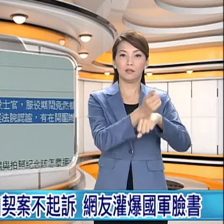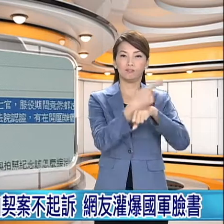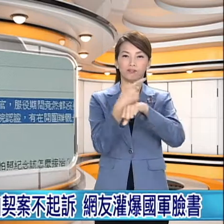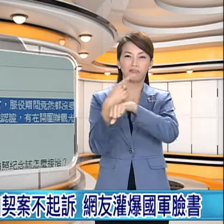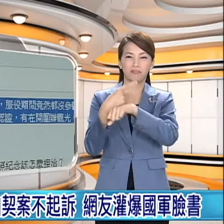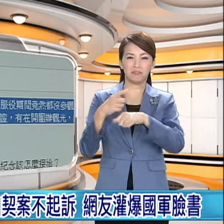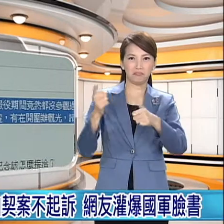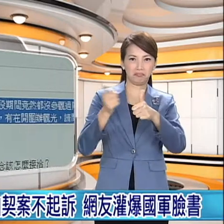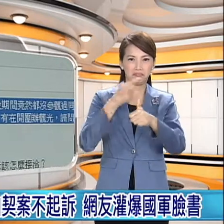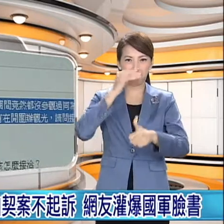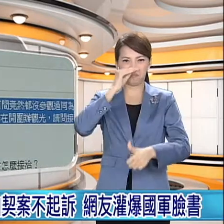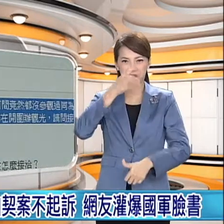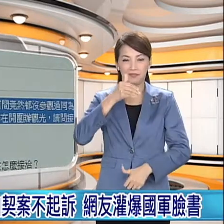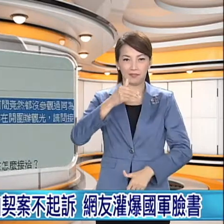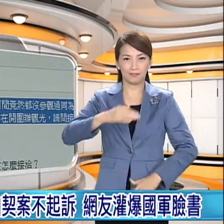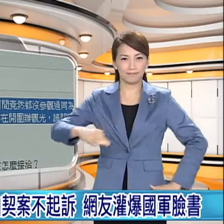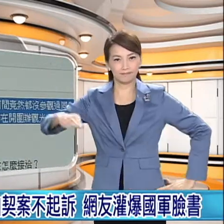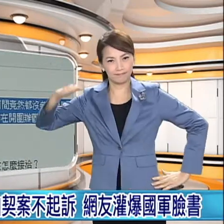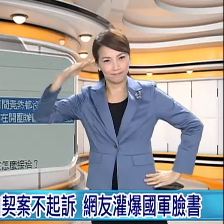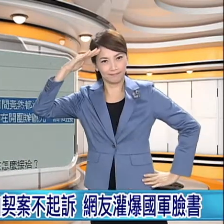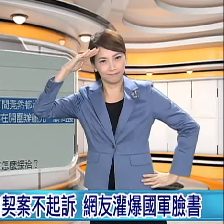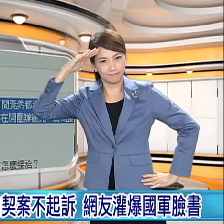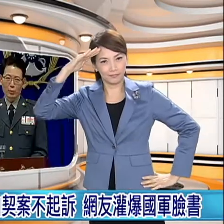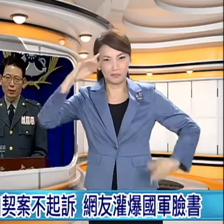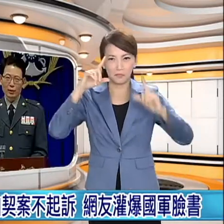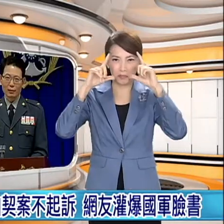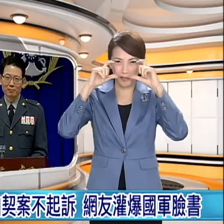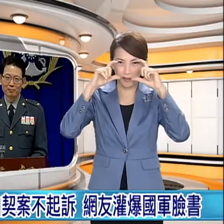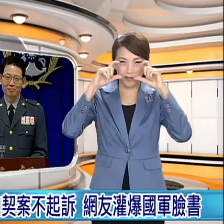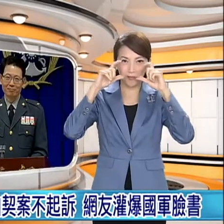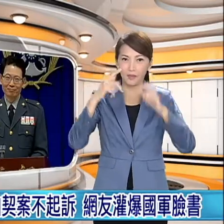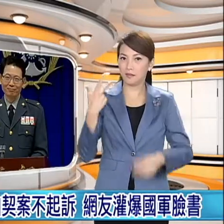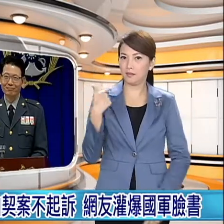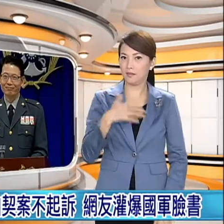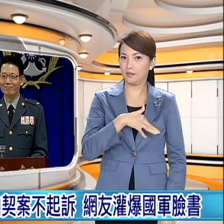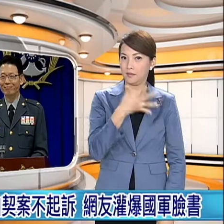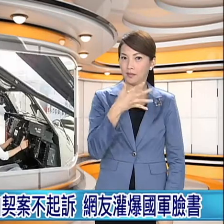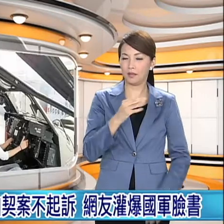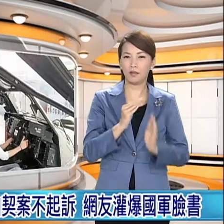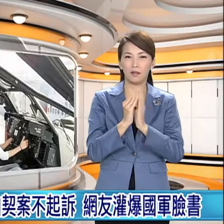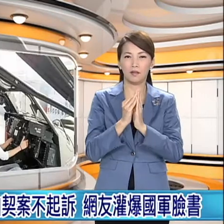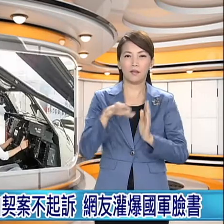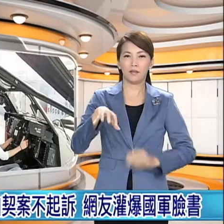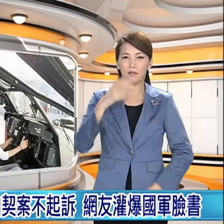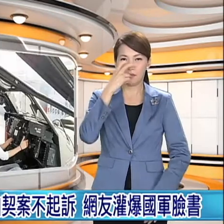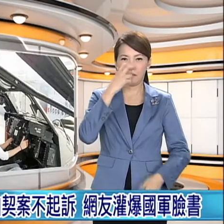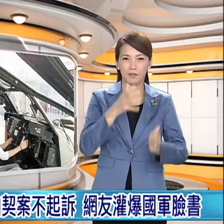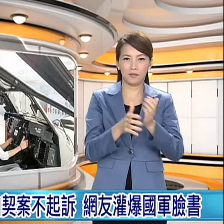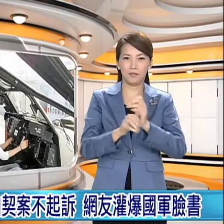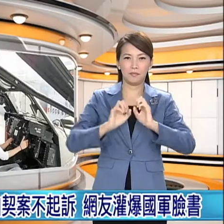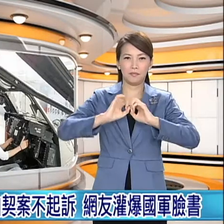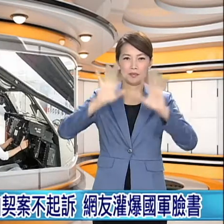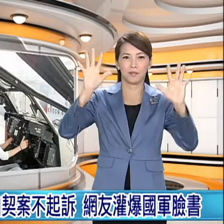阿帕契直升机拍照案，桃园地检署上周五宣布全案不起